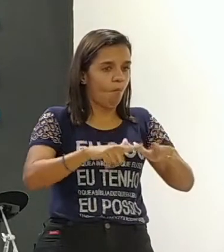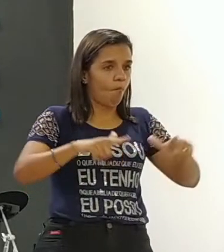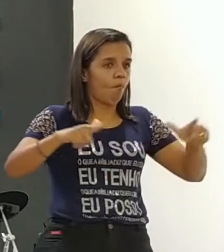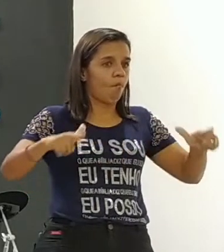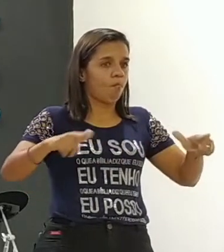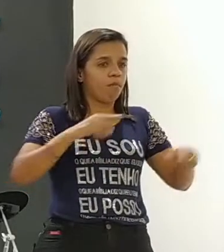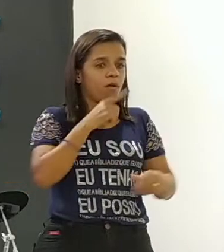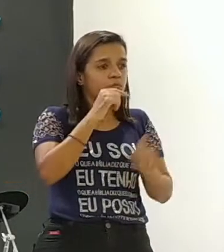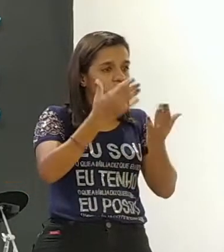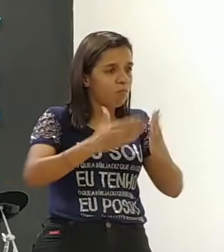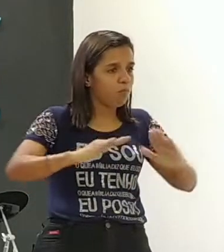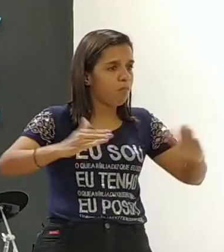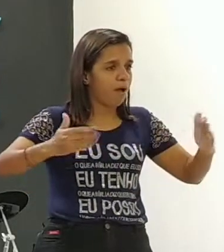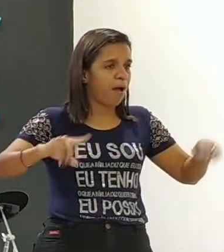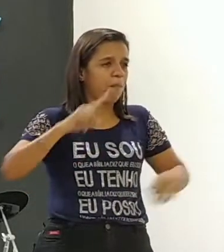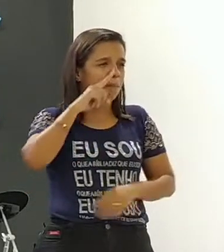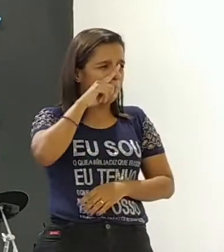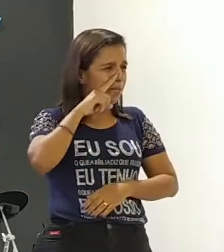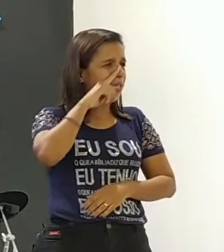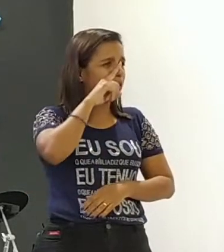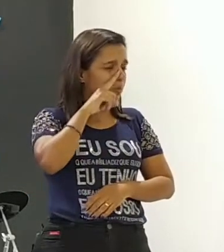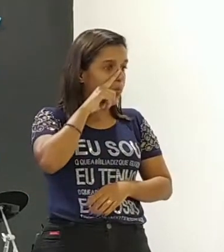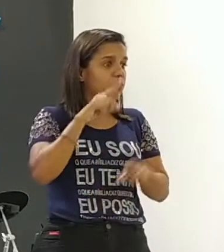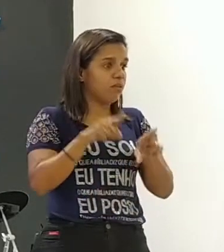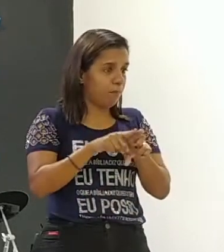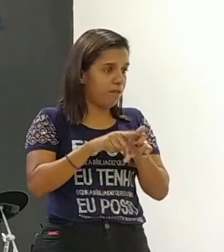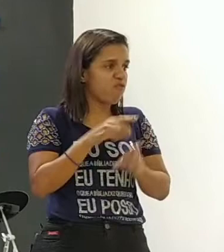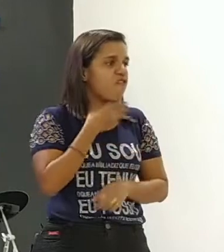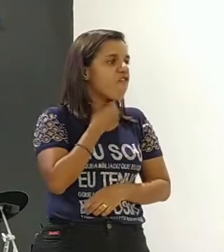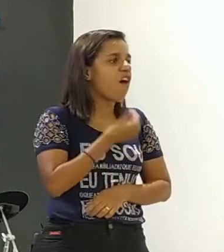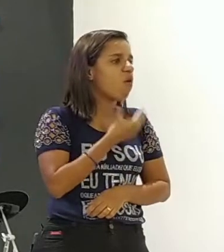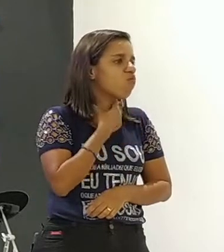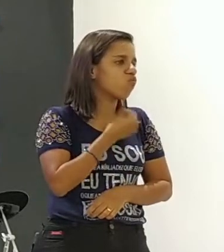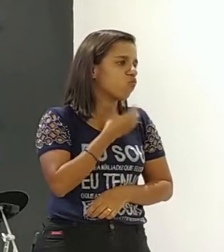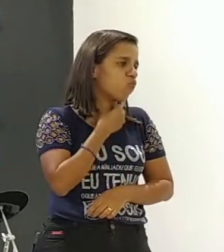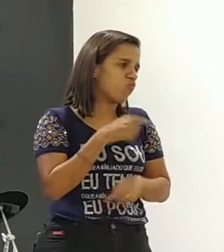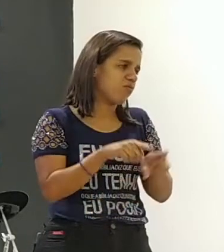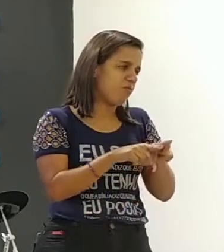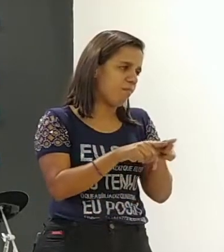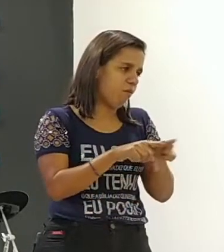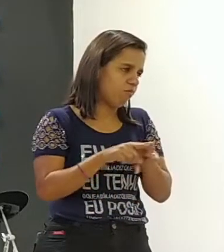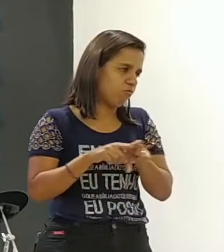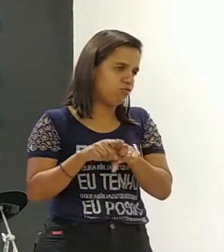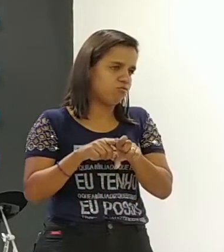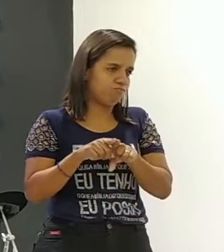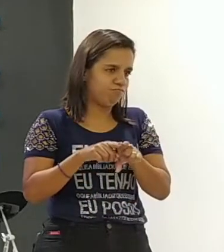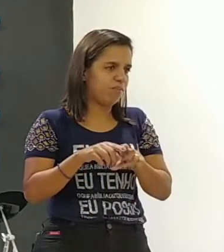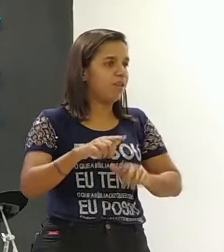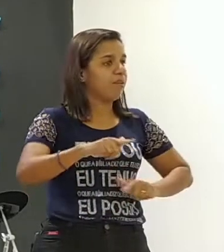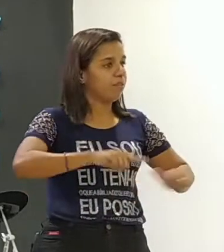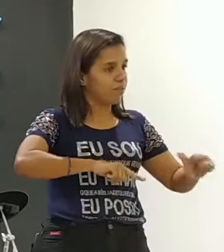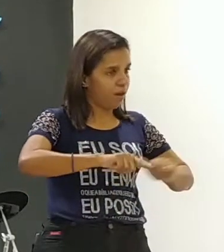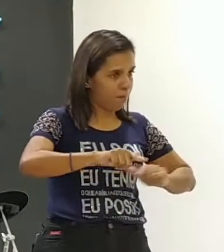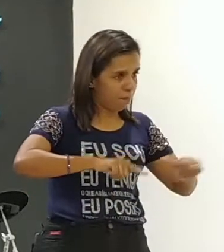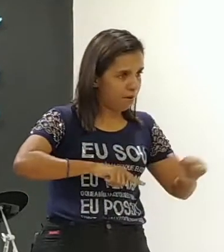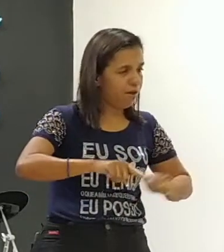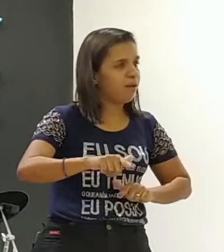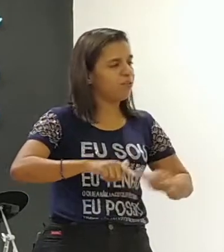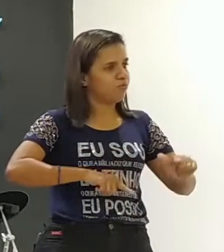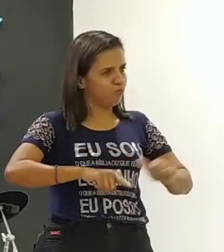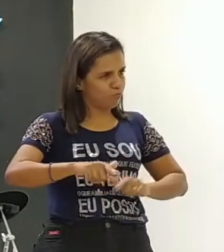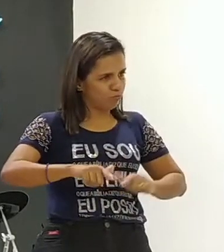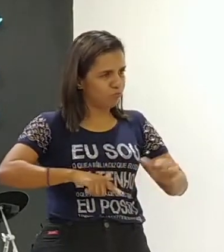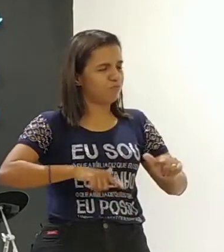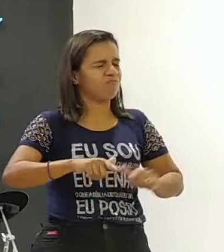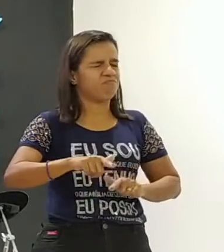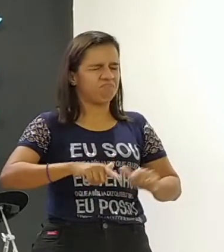no mar, perigo entre os falsos irmãos, em trabalhos e fadiga, em vigílias